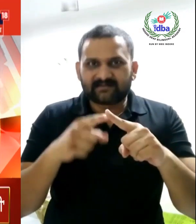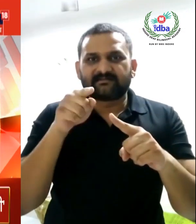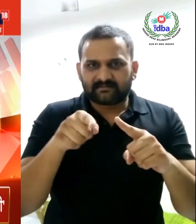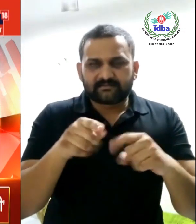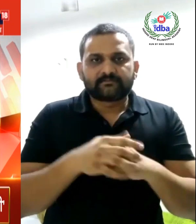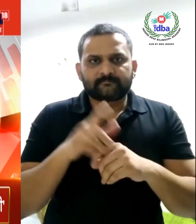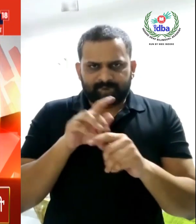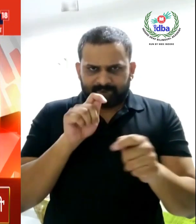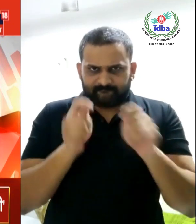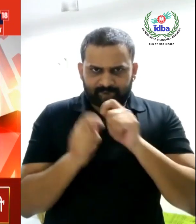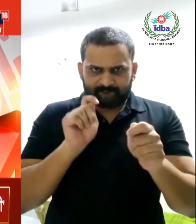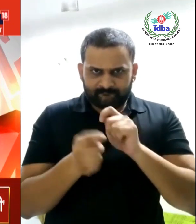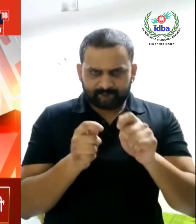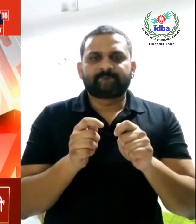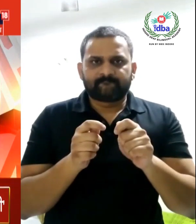संशोधन की